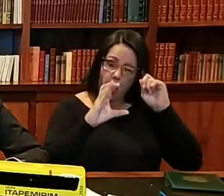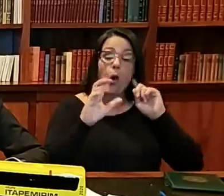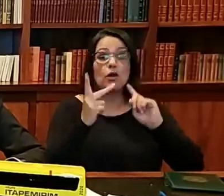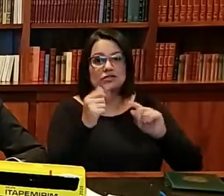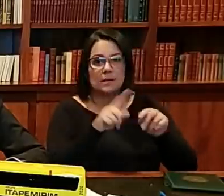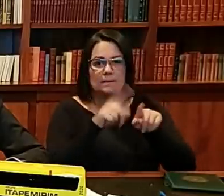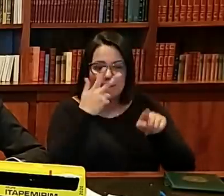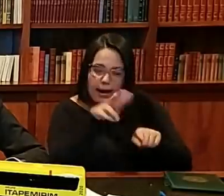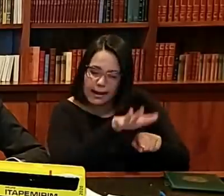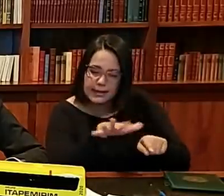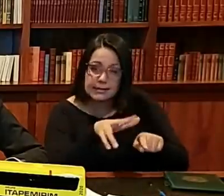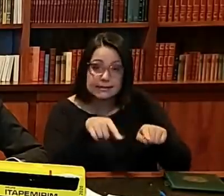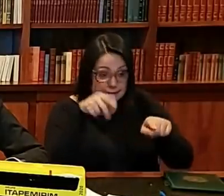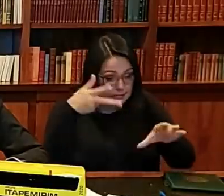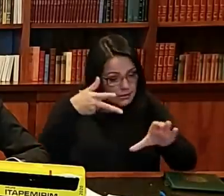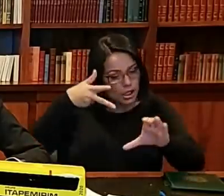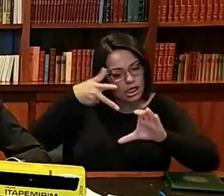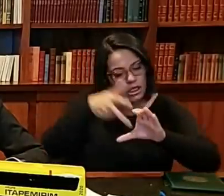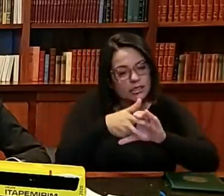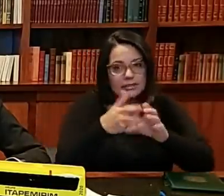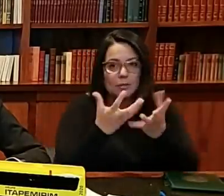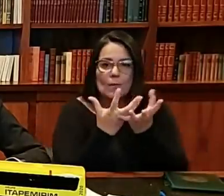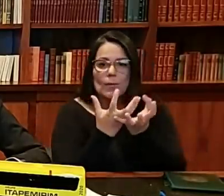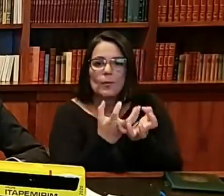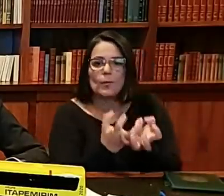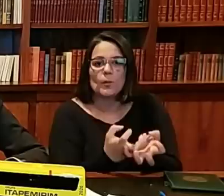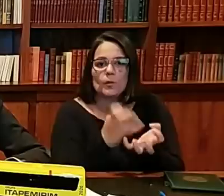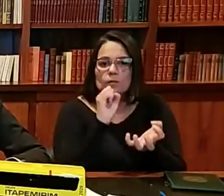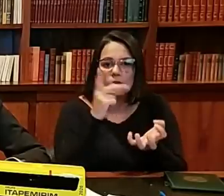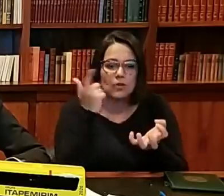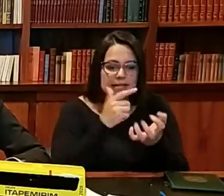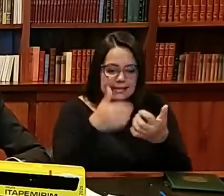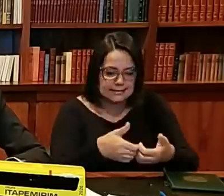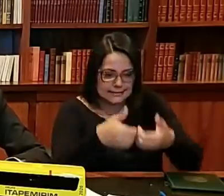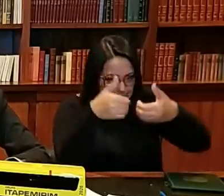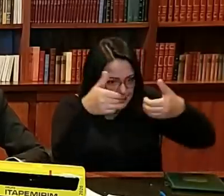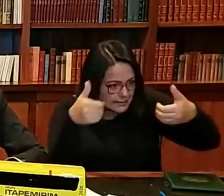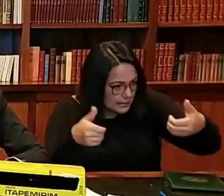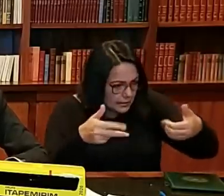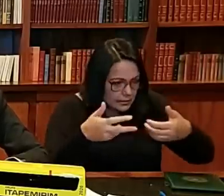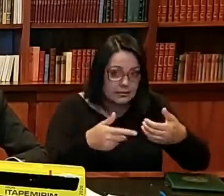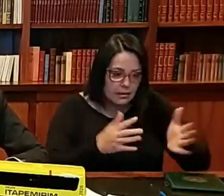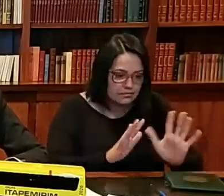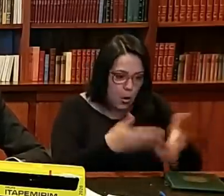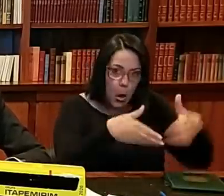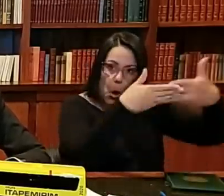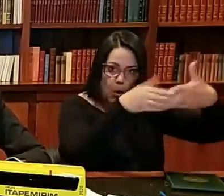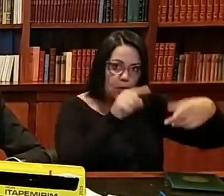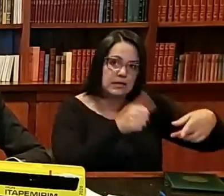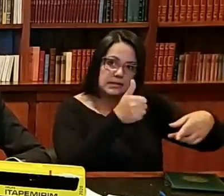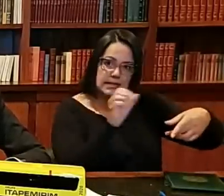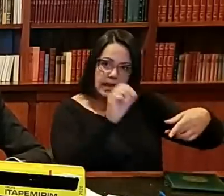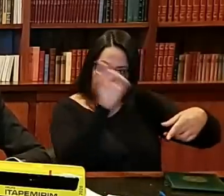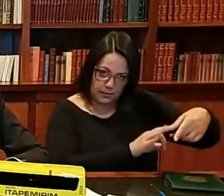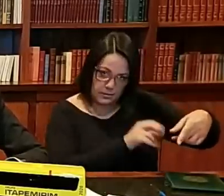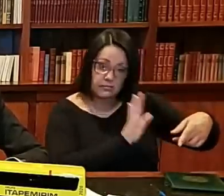óleo dentro, se você injetar certos detergentes, você consegue fazer essa separação e aumentar a produção. Nessa fase, em torno de 100%. Mas